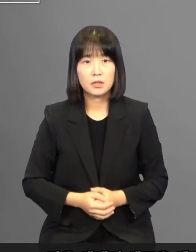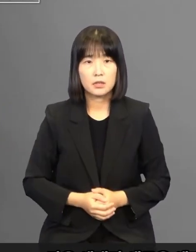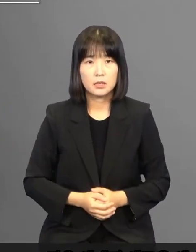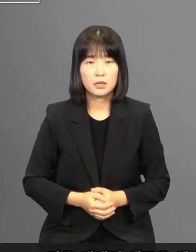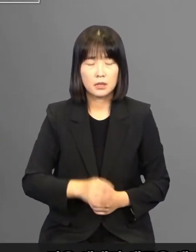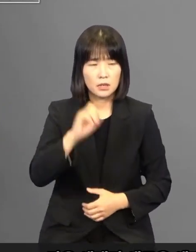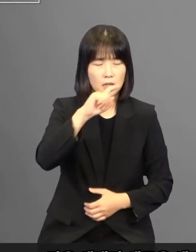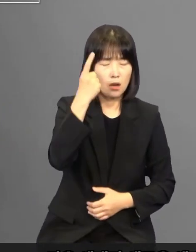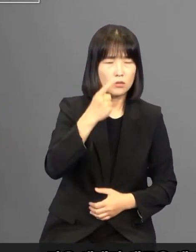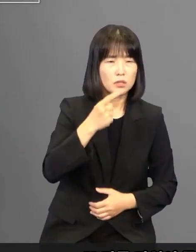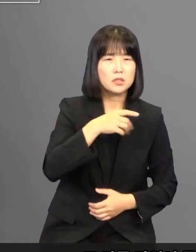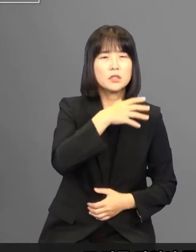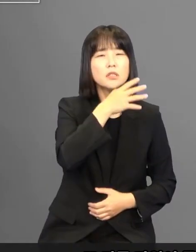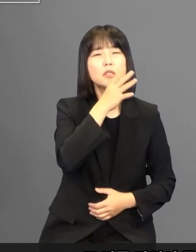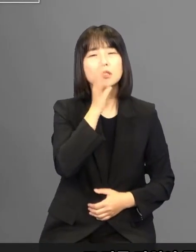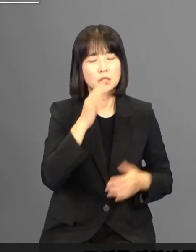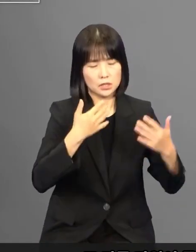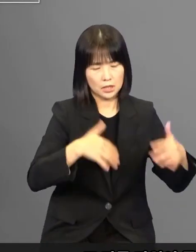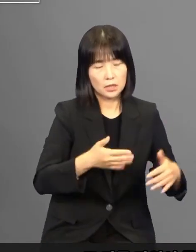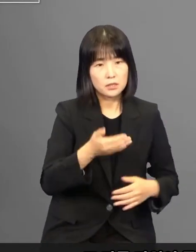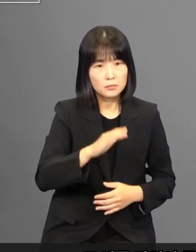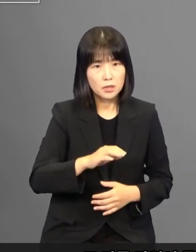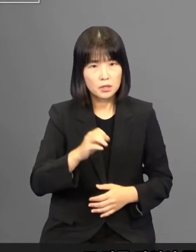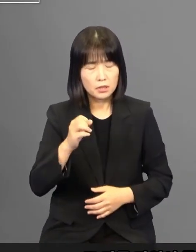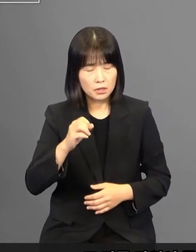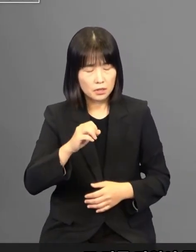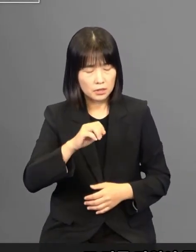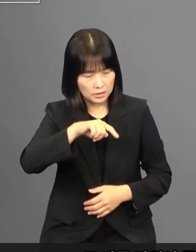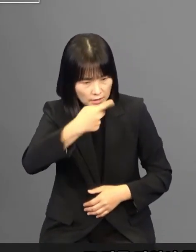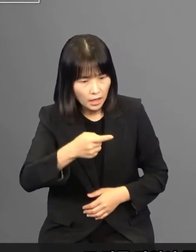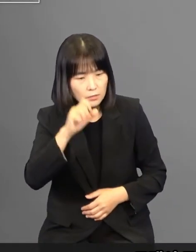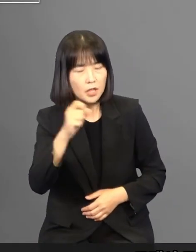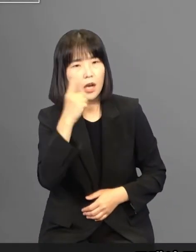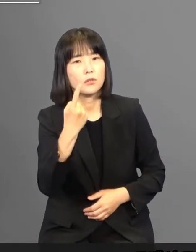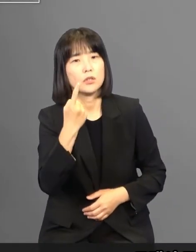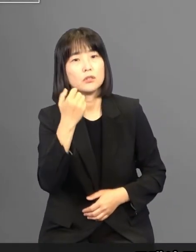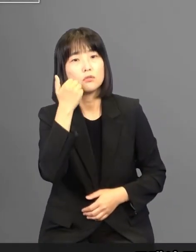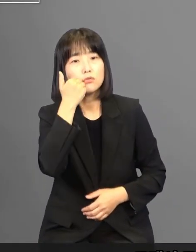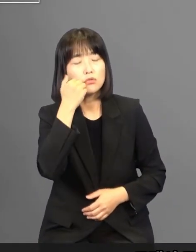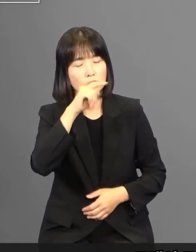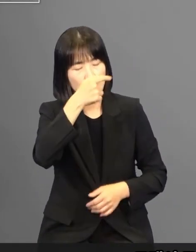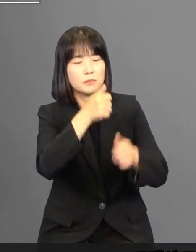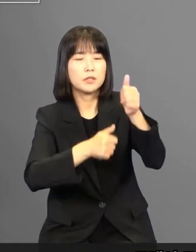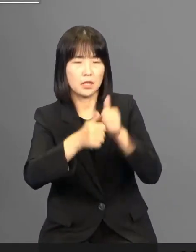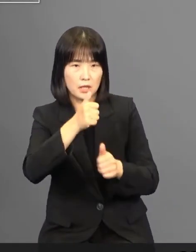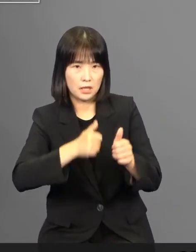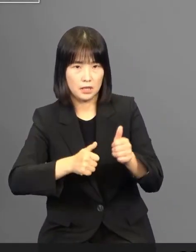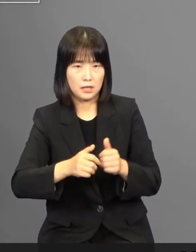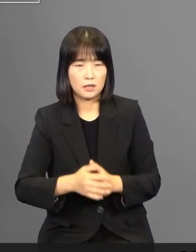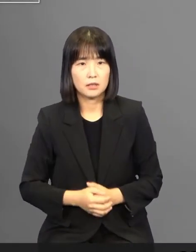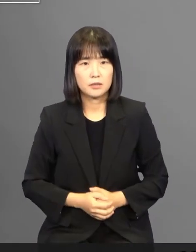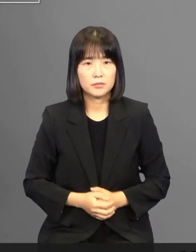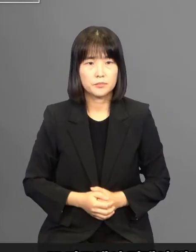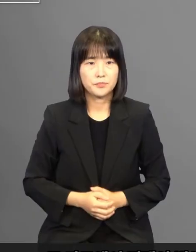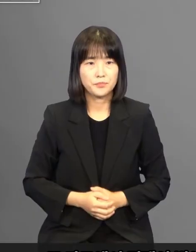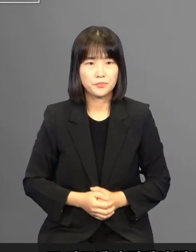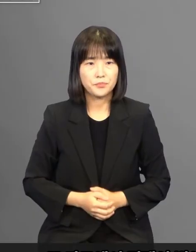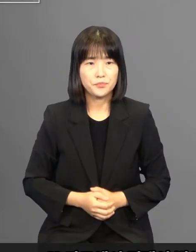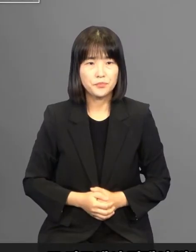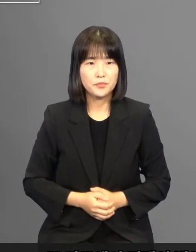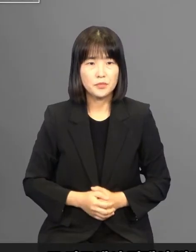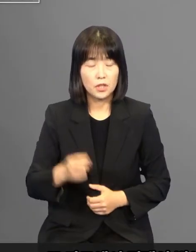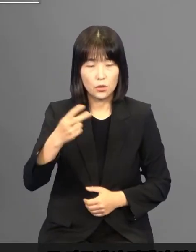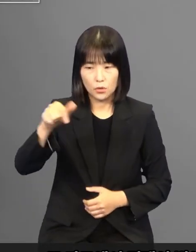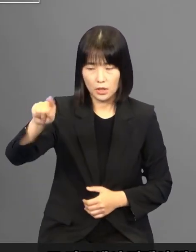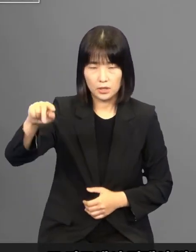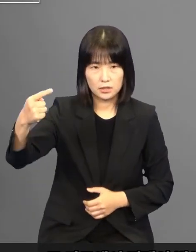다윗은 늙고 약하지만 또 다른 다윗이 등장한 거예요. 또 다른 다윗이. 그래서 그 거인을 물리칩니다. 자, 20절 보십시오. 또 가드에서